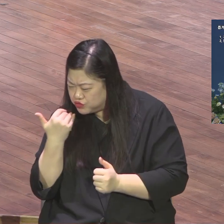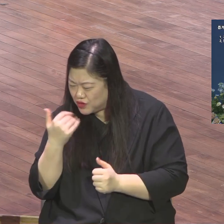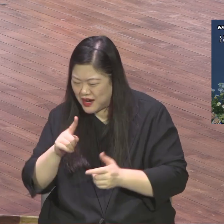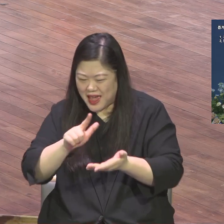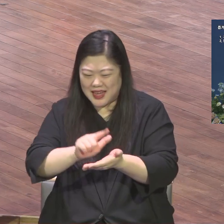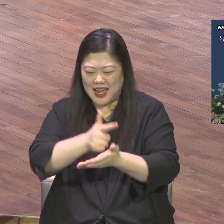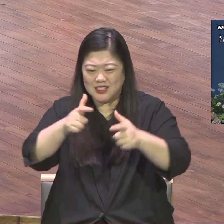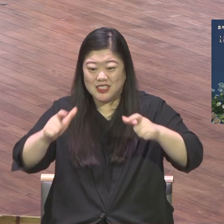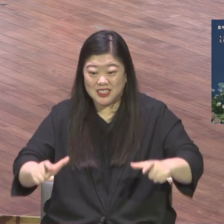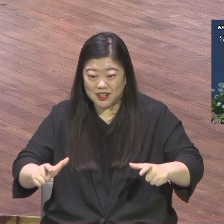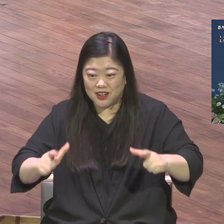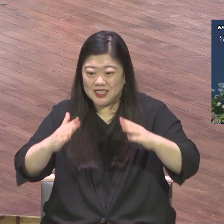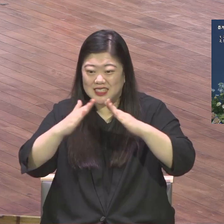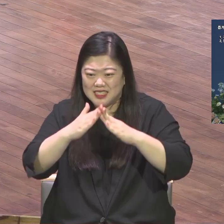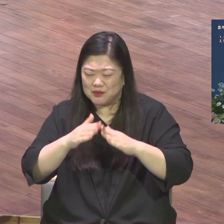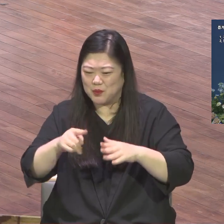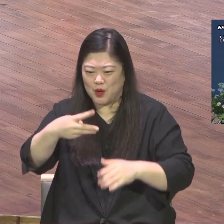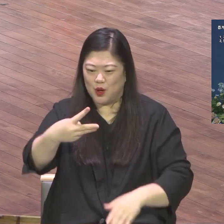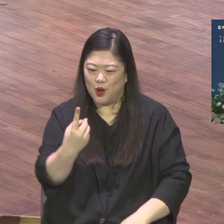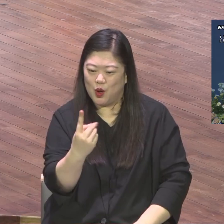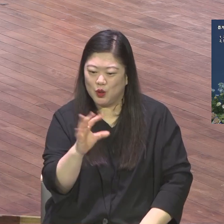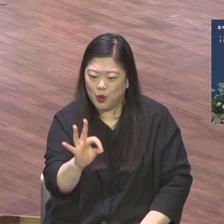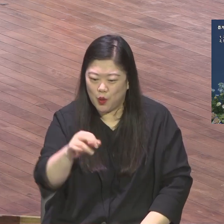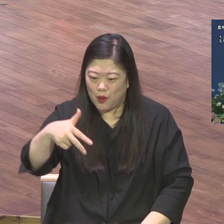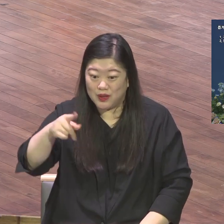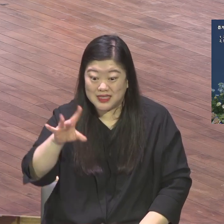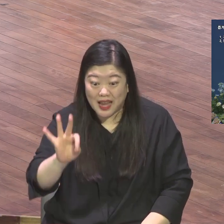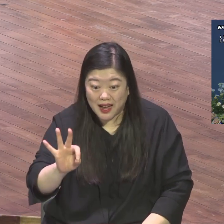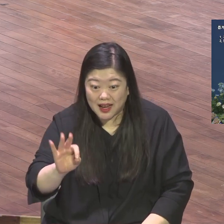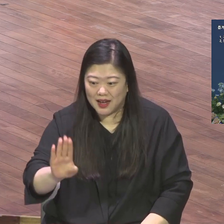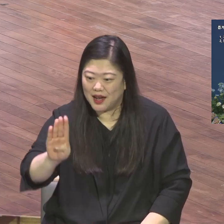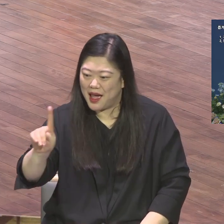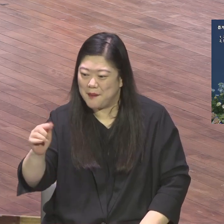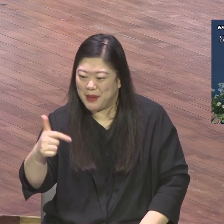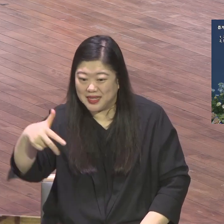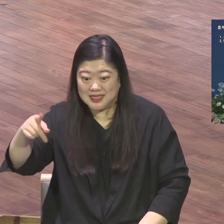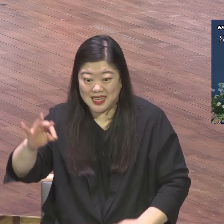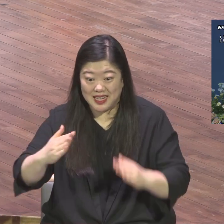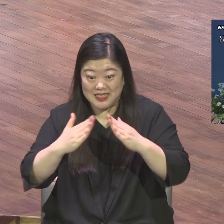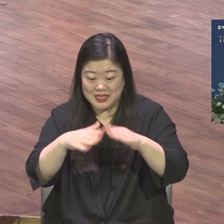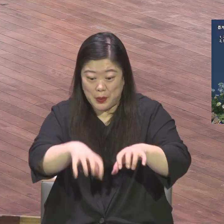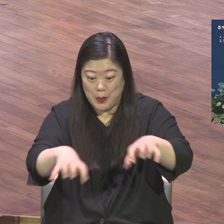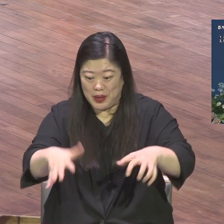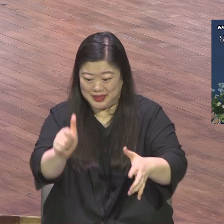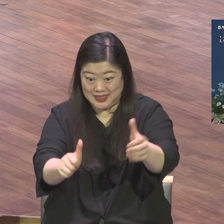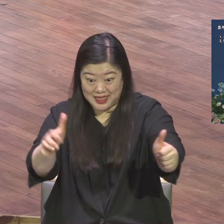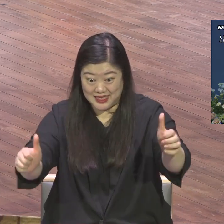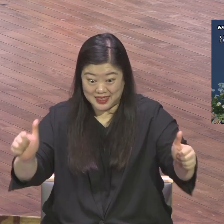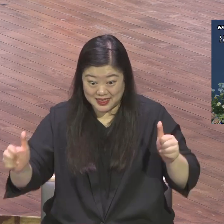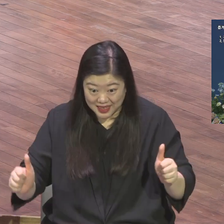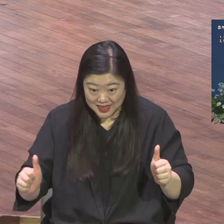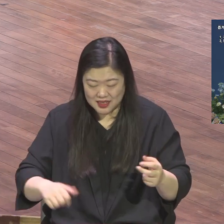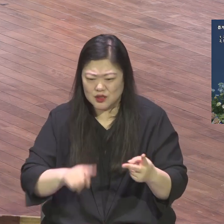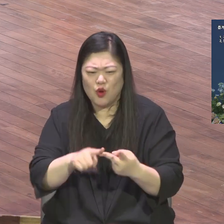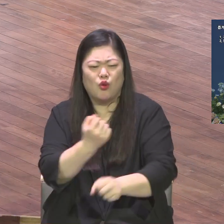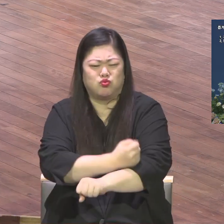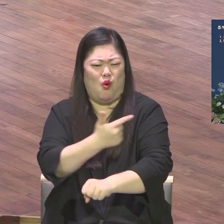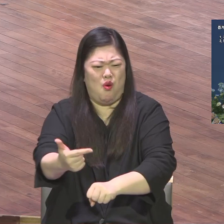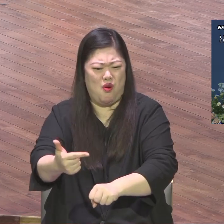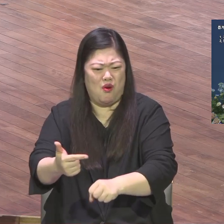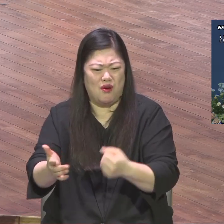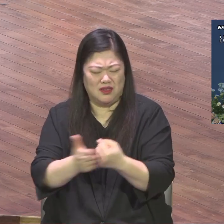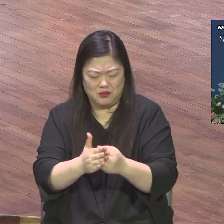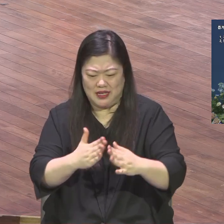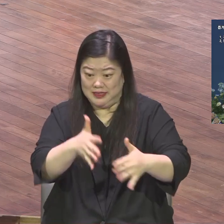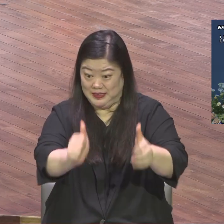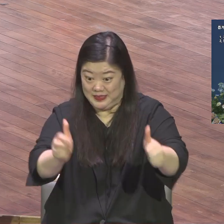통반장들 싹 다 초청 다 해서 지역 주민 그리고 이게 다민족